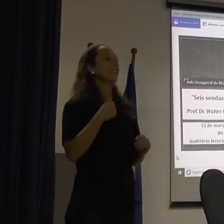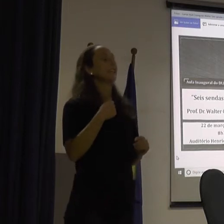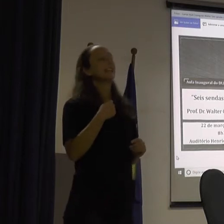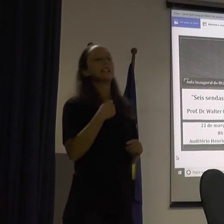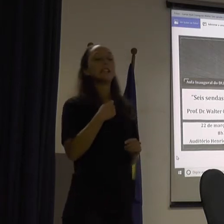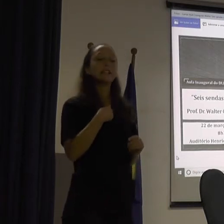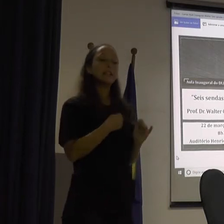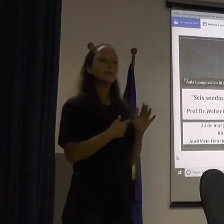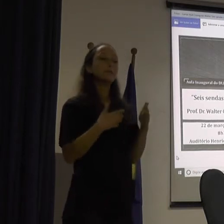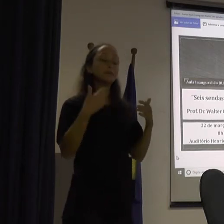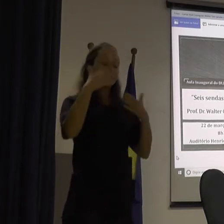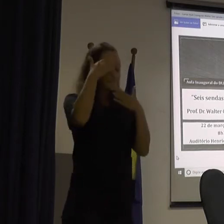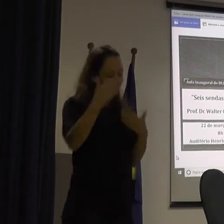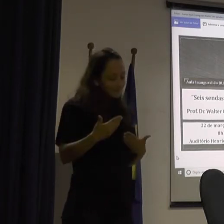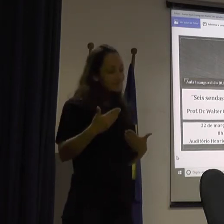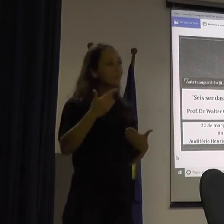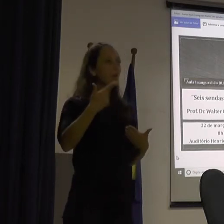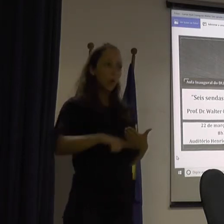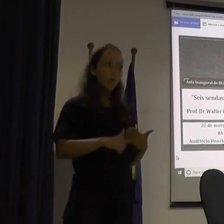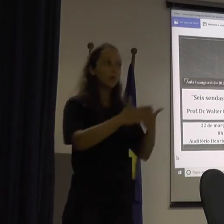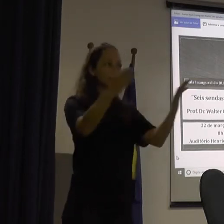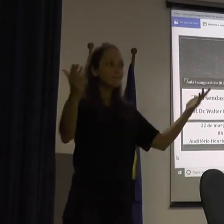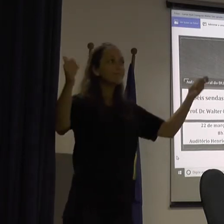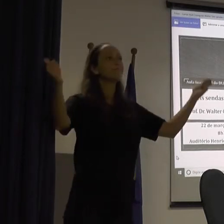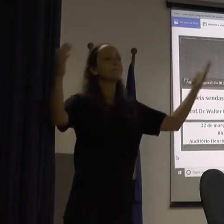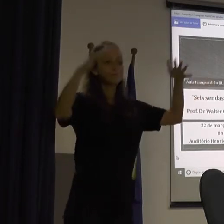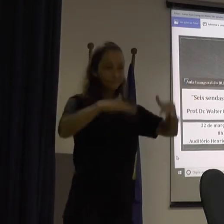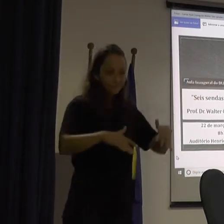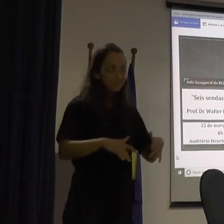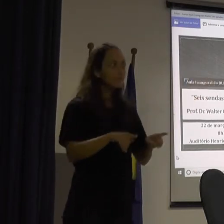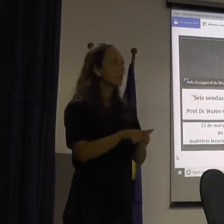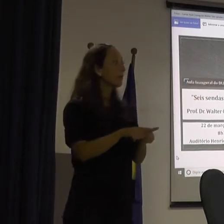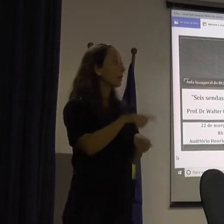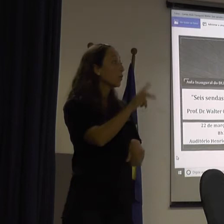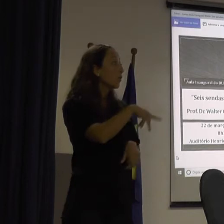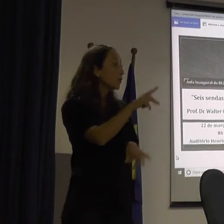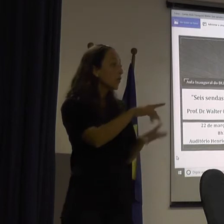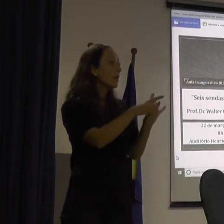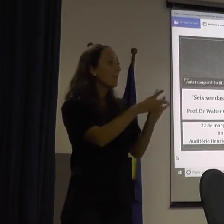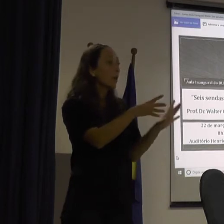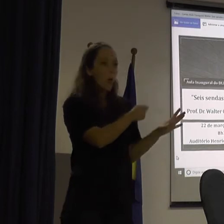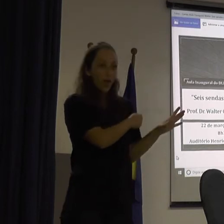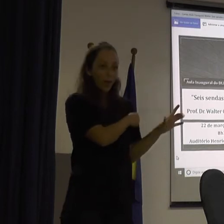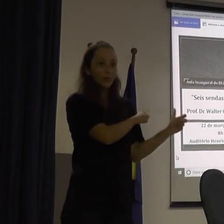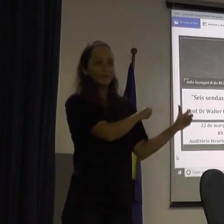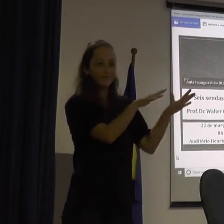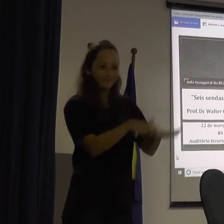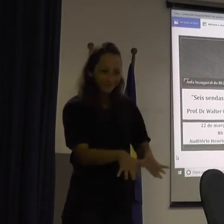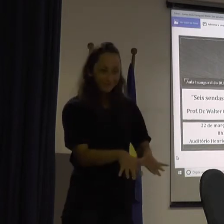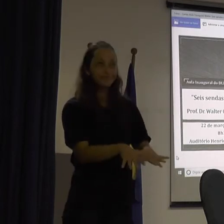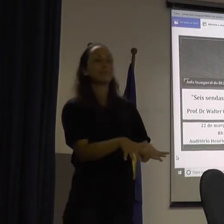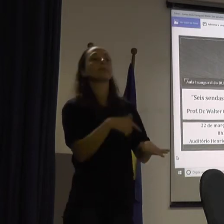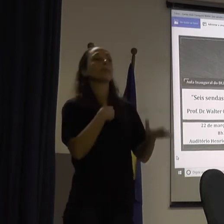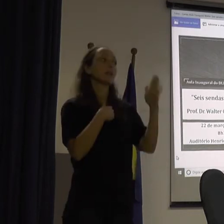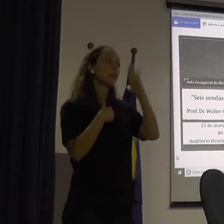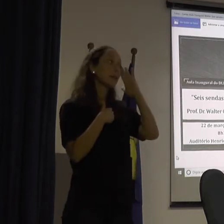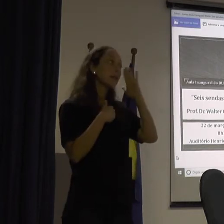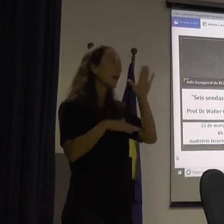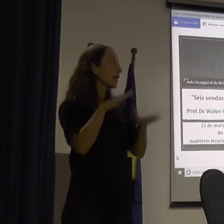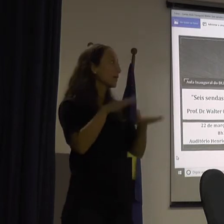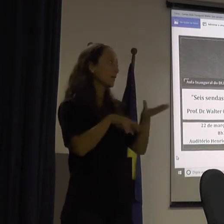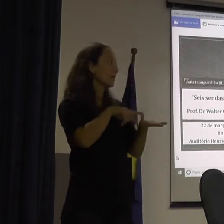apresentar, agradeço novamente a presença de todos, dos colegas também que liberaram e trouxeram, os alunos vieram, né? Sei que não é, nem